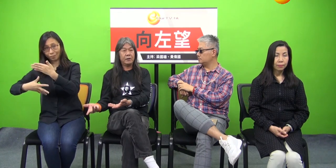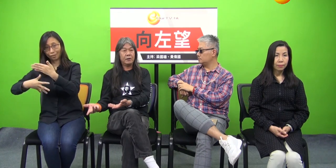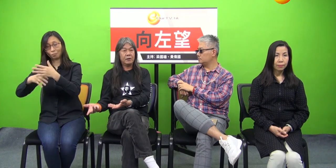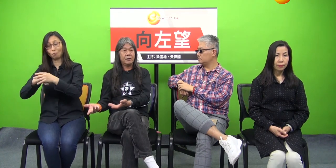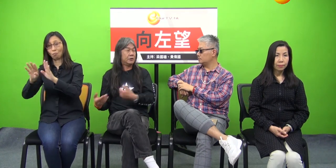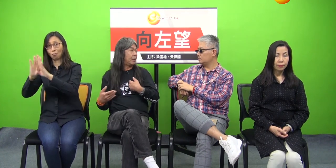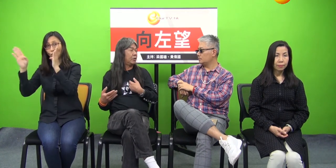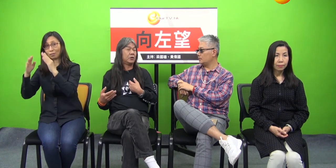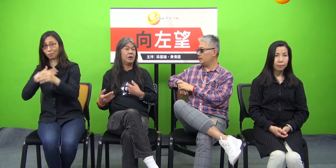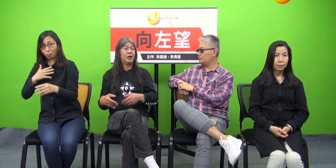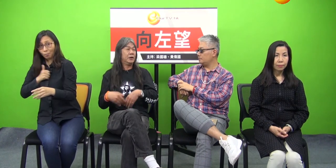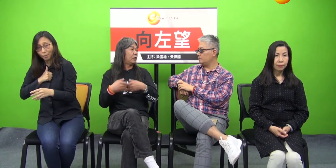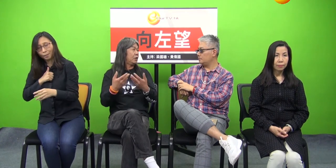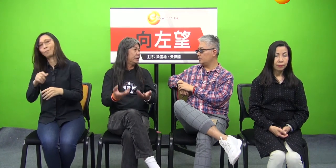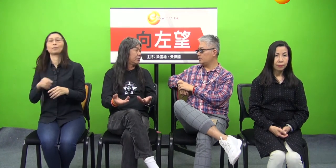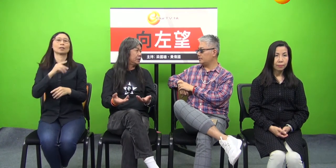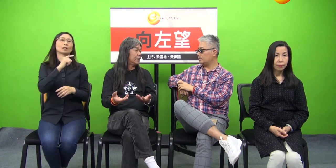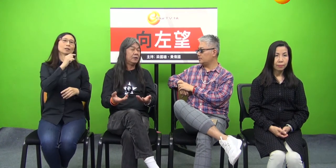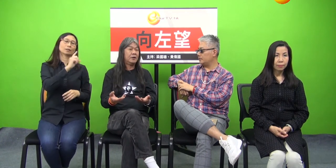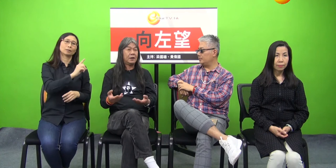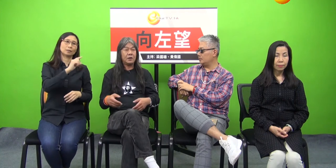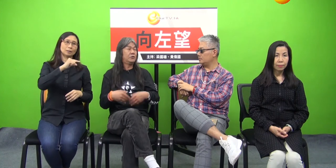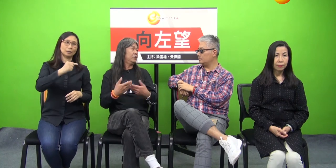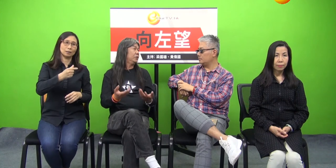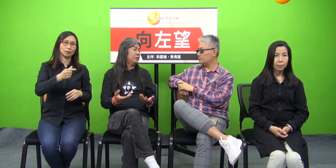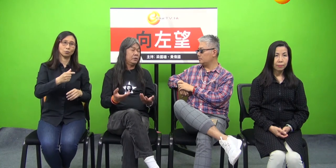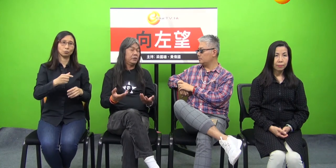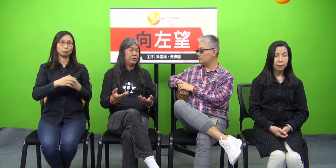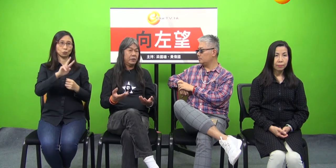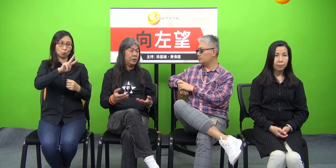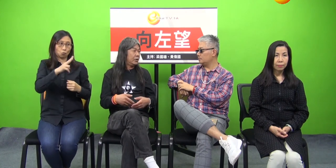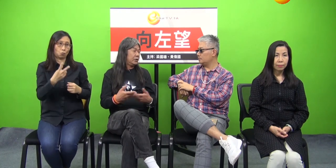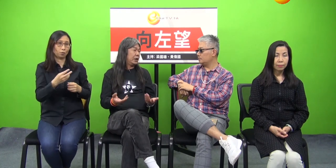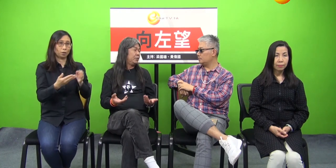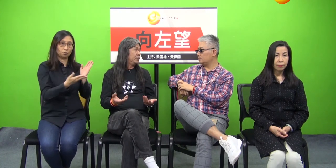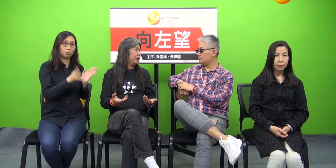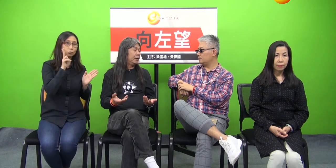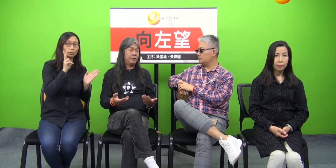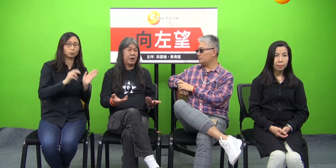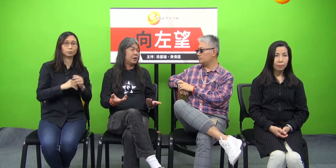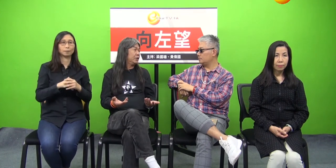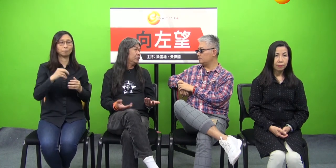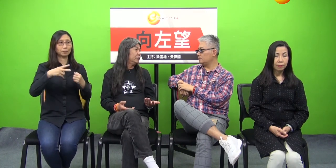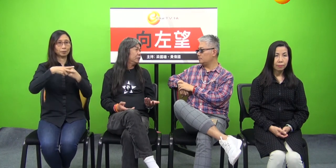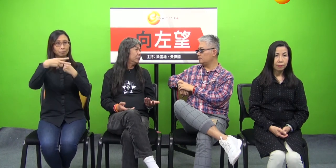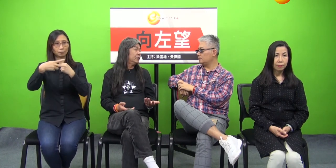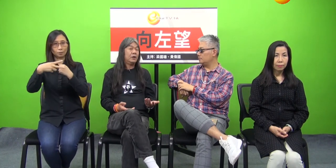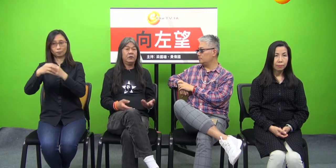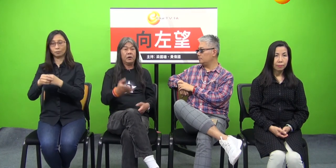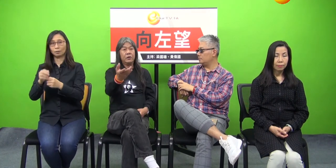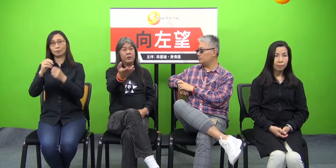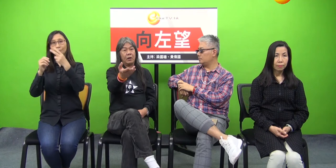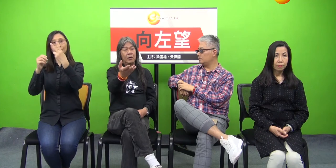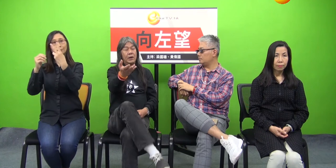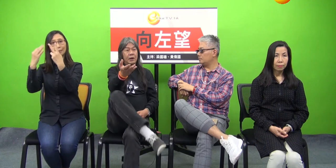哋，即係包括我在內，而家改議事規則，跟住。第二步係乜嘢啊？咪廿三條。如